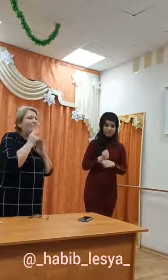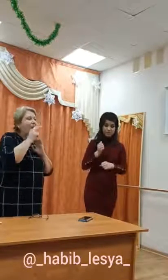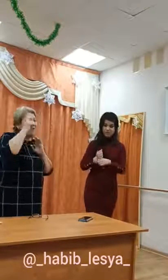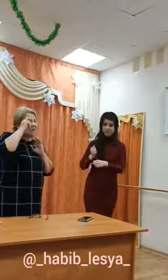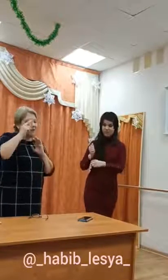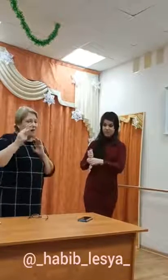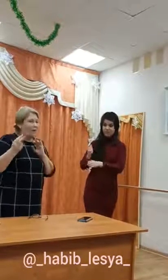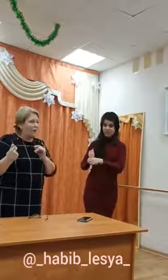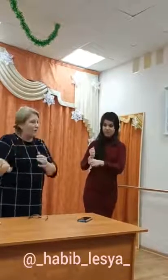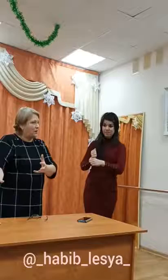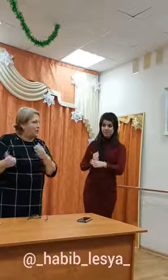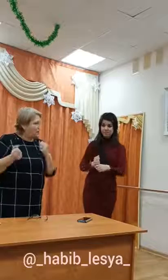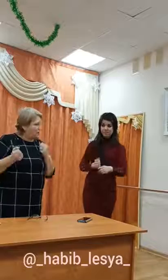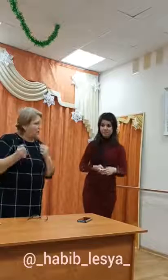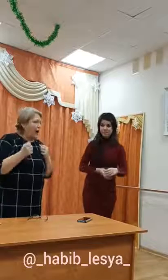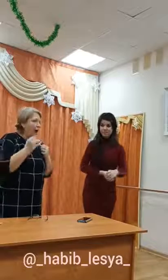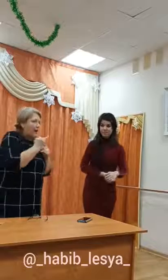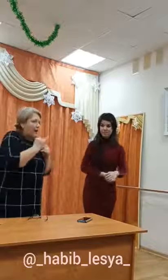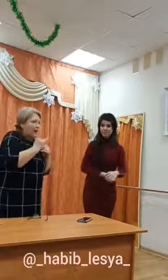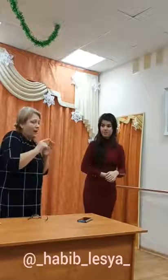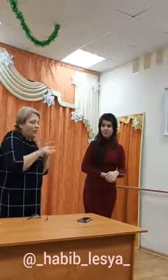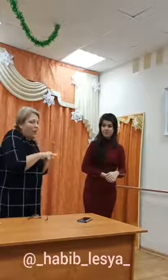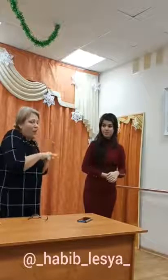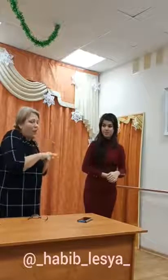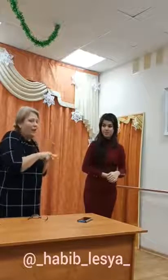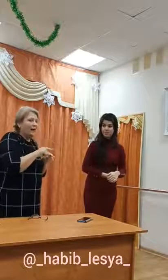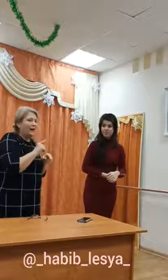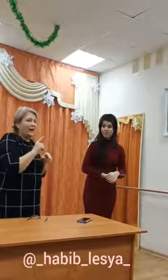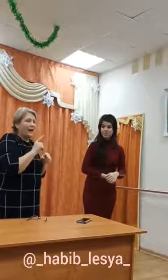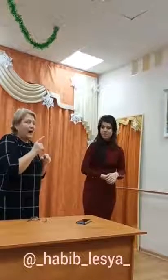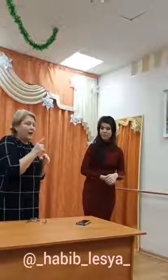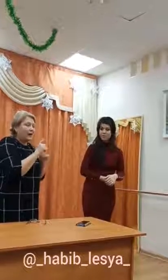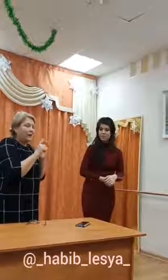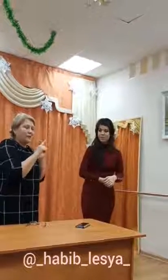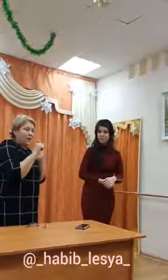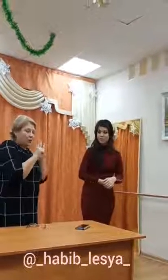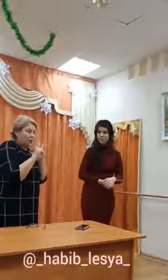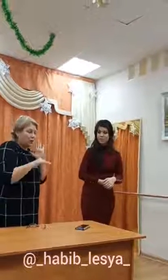4 тысяч. И похоже за 6 тысяч